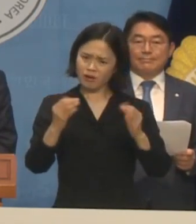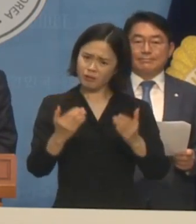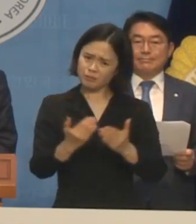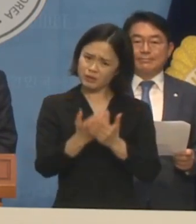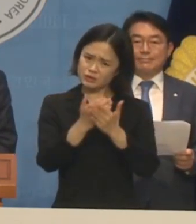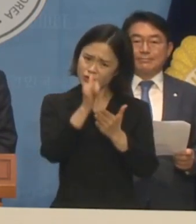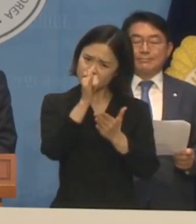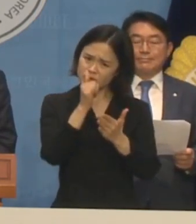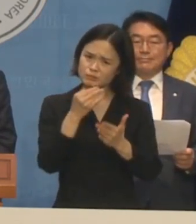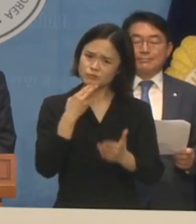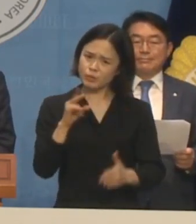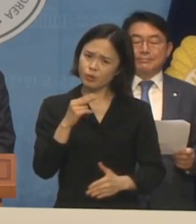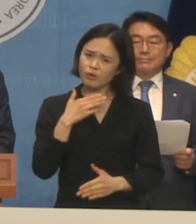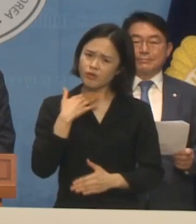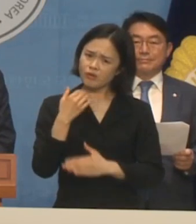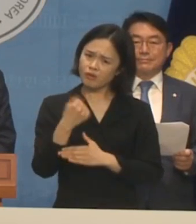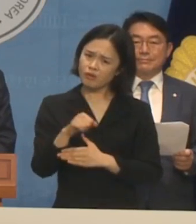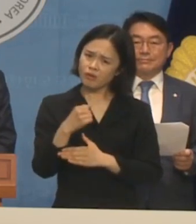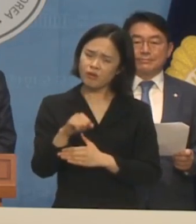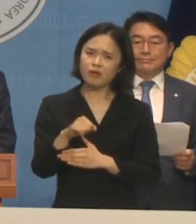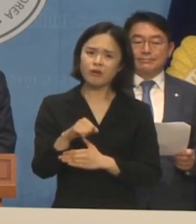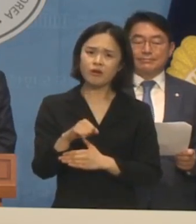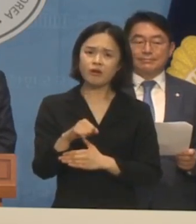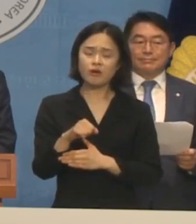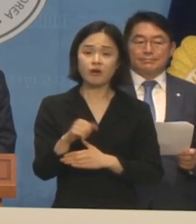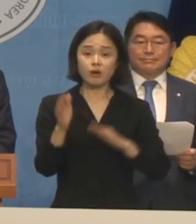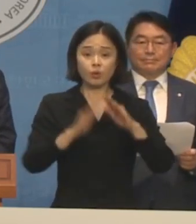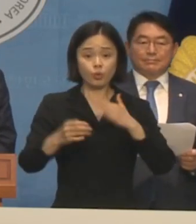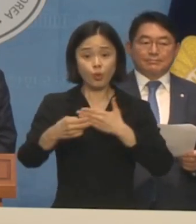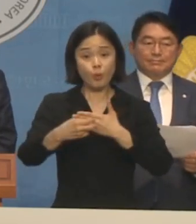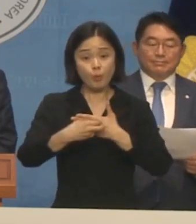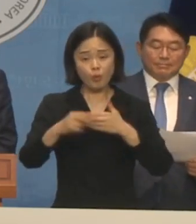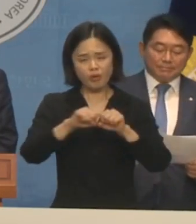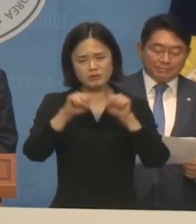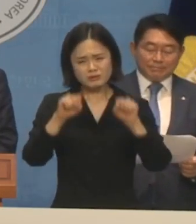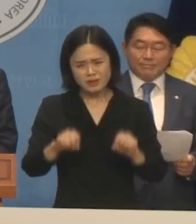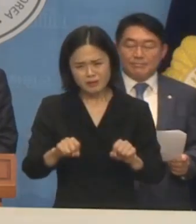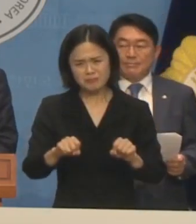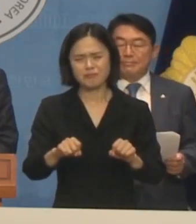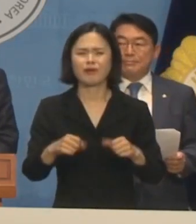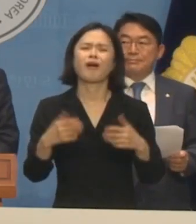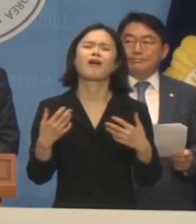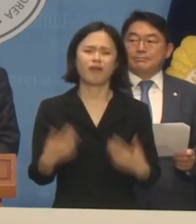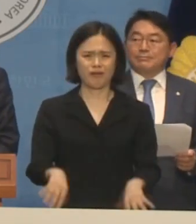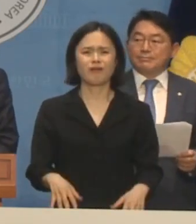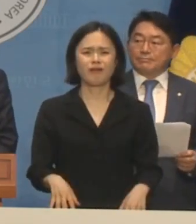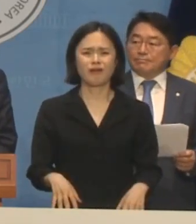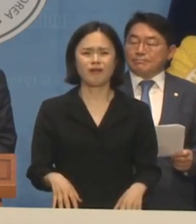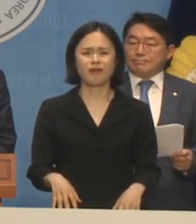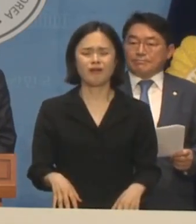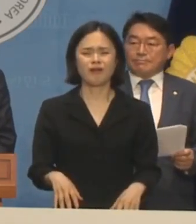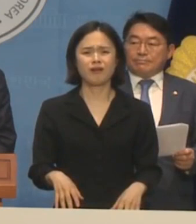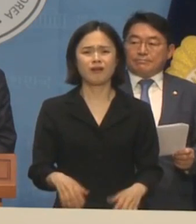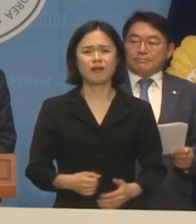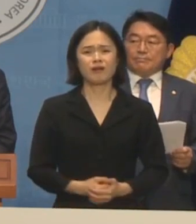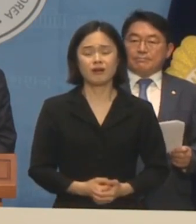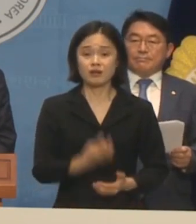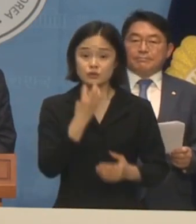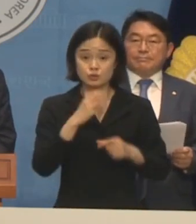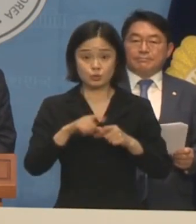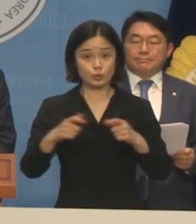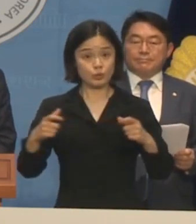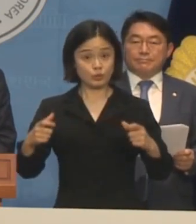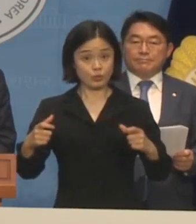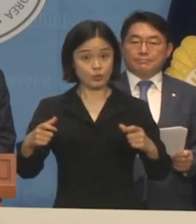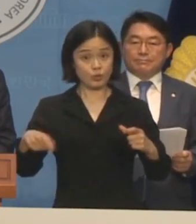의료 공급으로 공공보건의료 기반은 여전히 취약합니다. 수도권과 대도시에 의료기관과